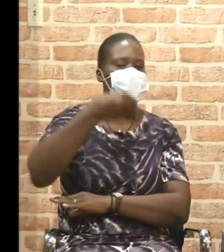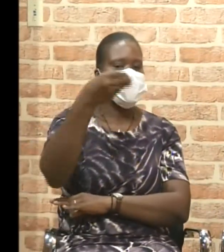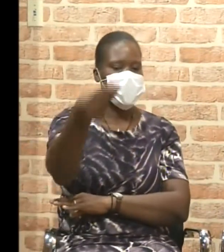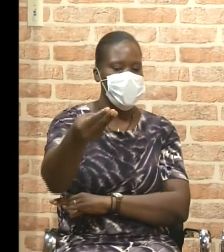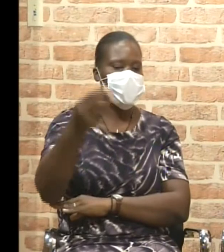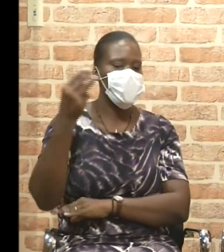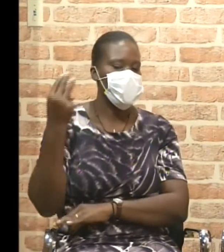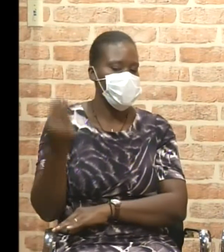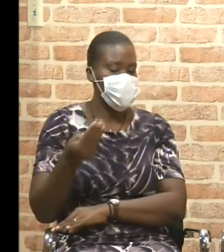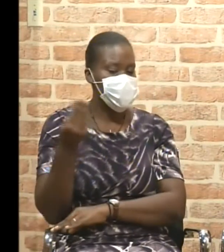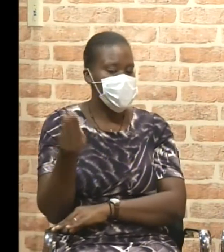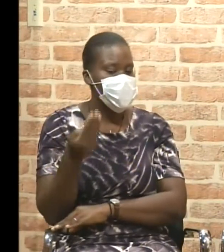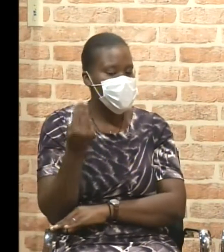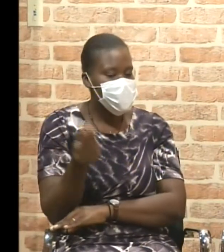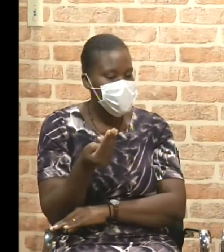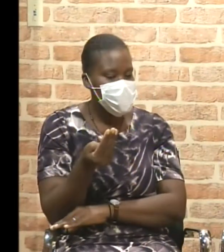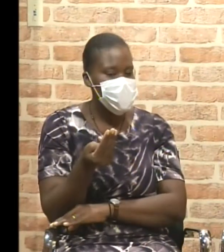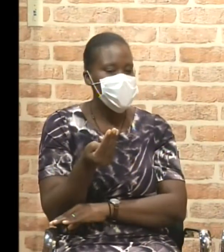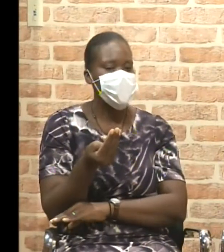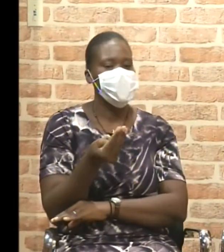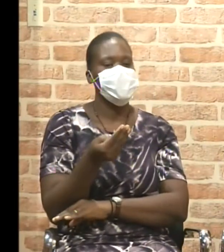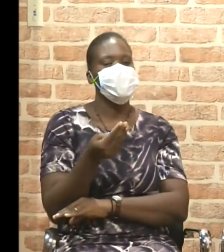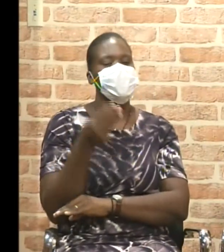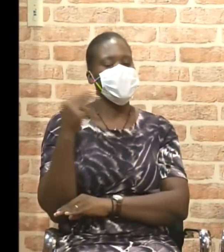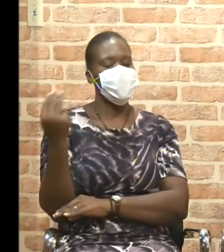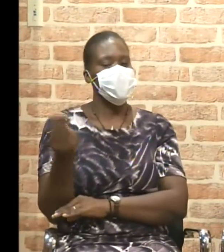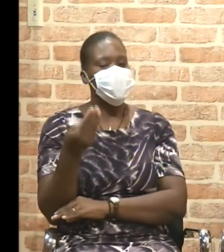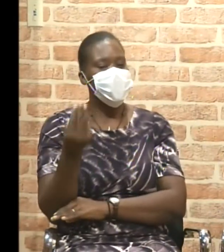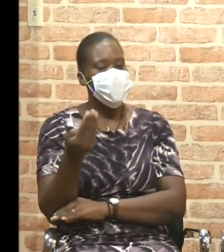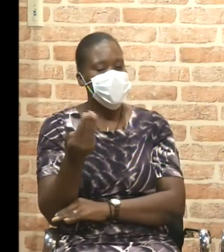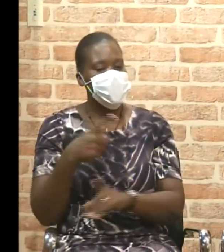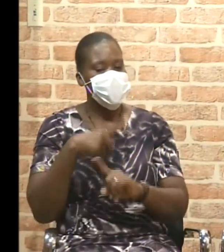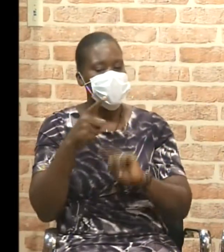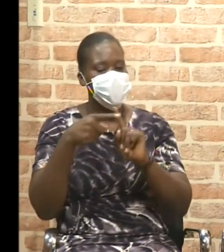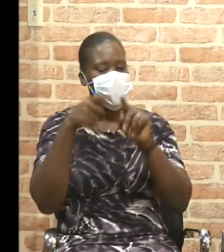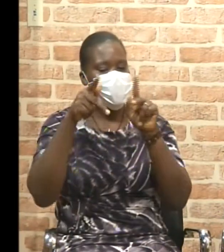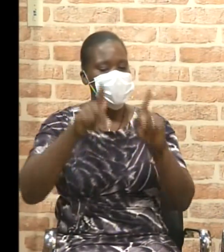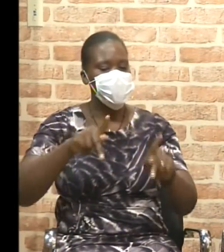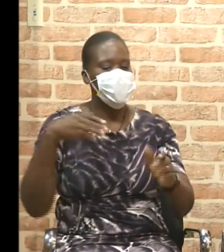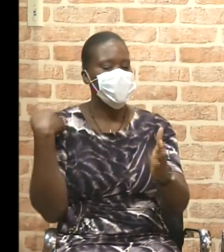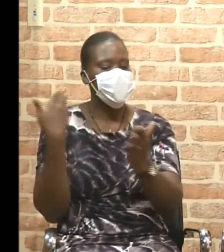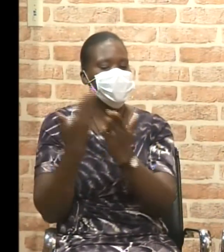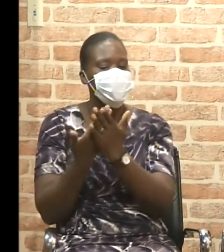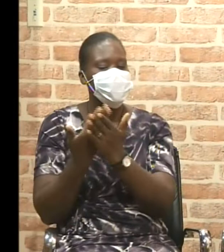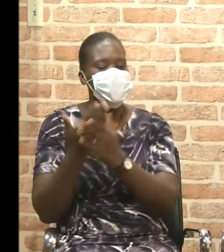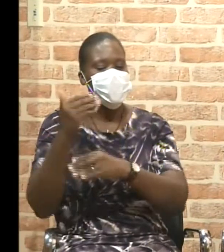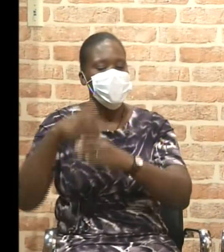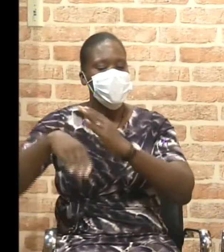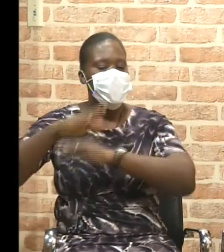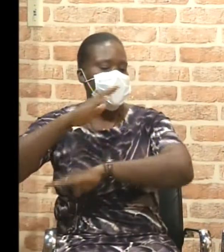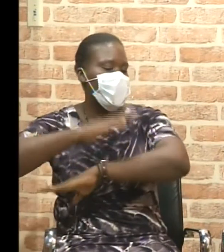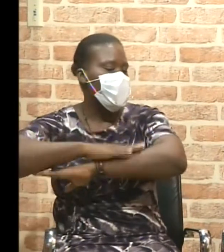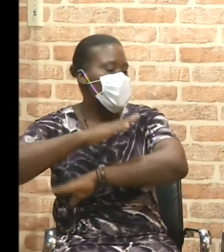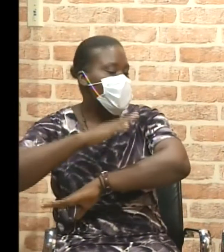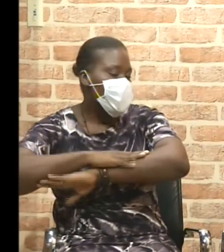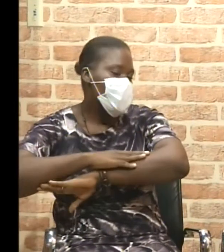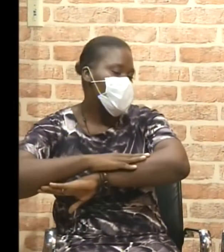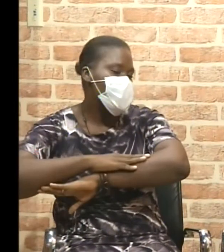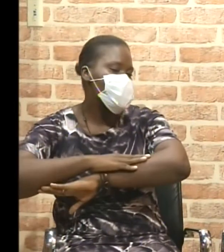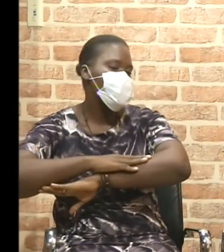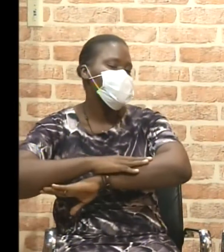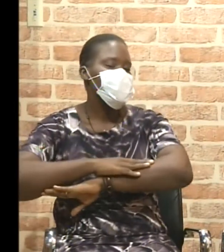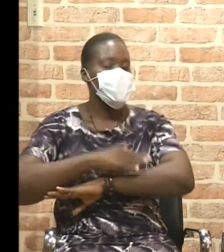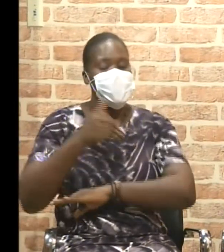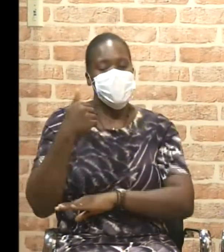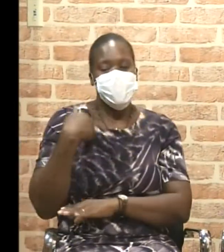attendent parce que c'est de matériel vraiment qui adapté. Parce que là, les gens vont arriver dans la fonction publique. Là, on nous dit que gagne de moun qui